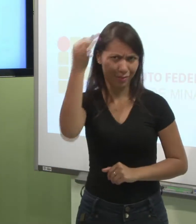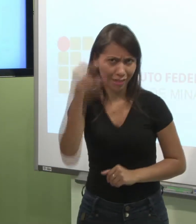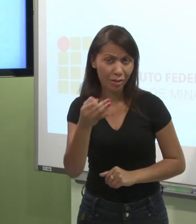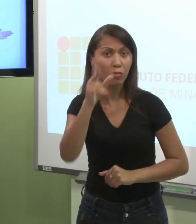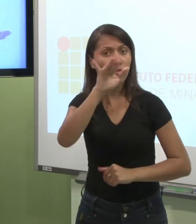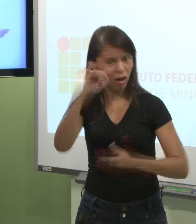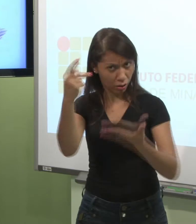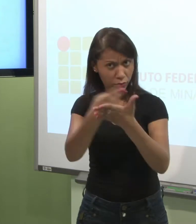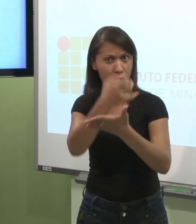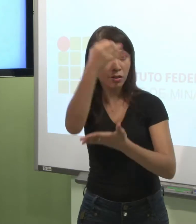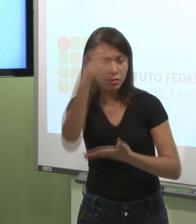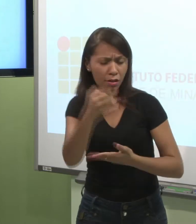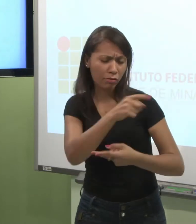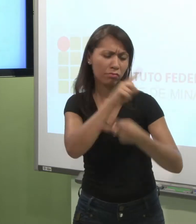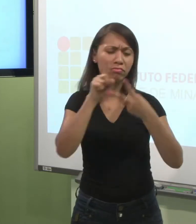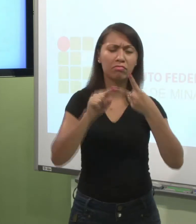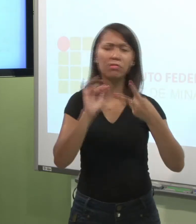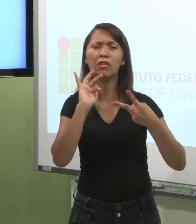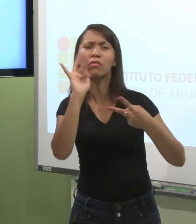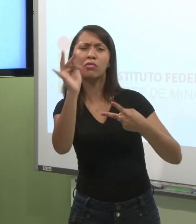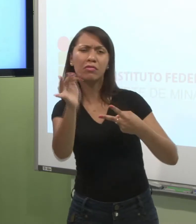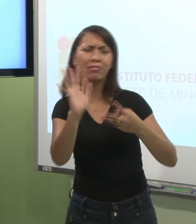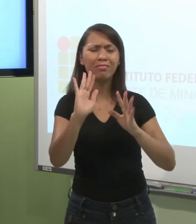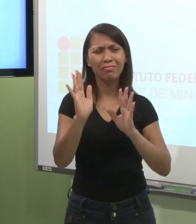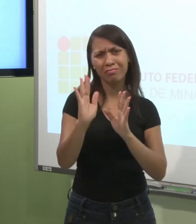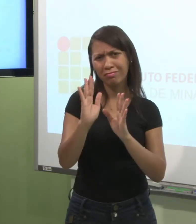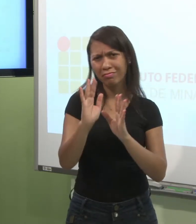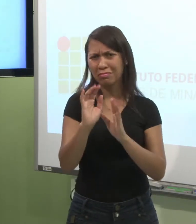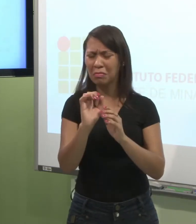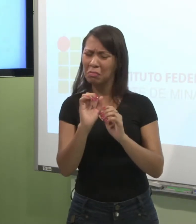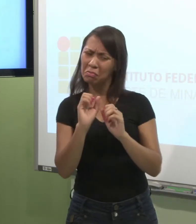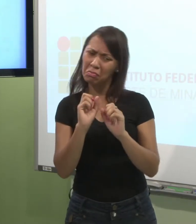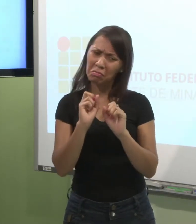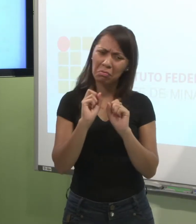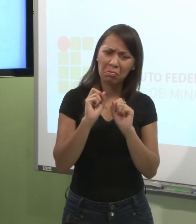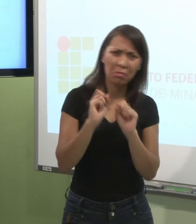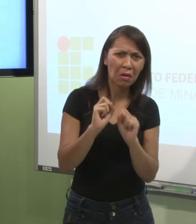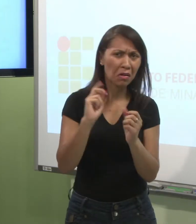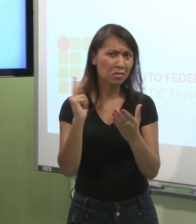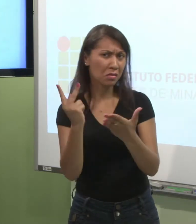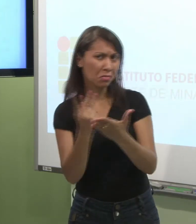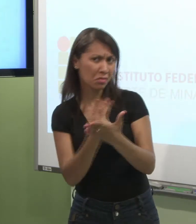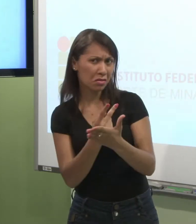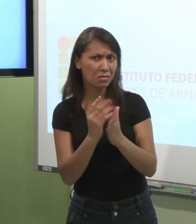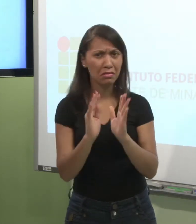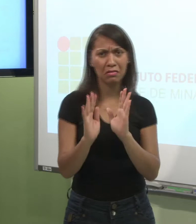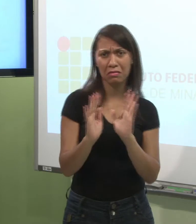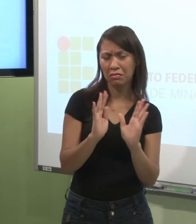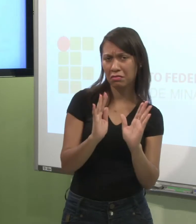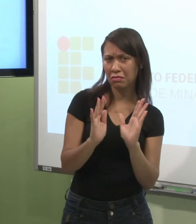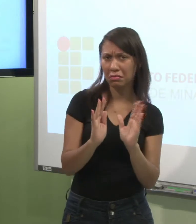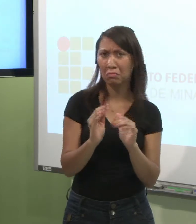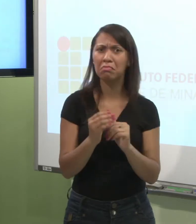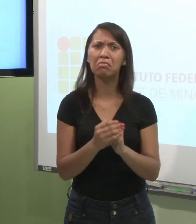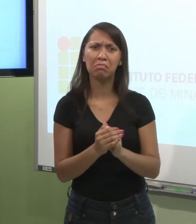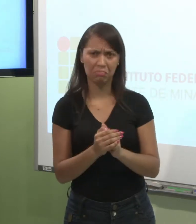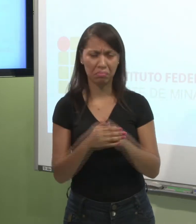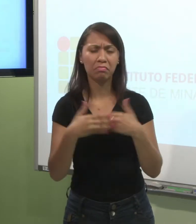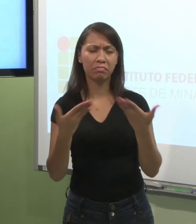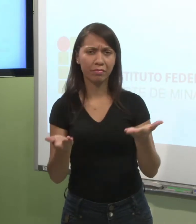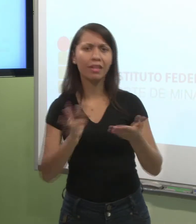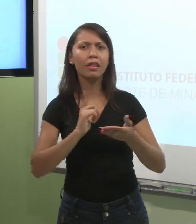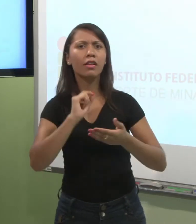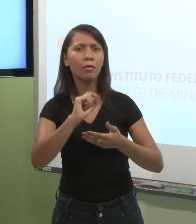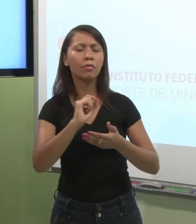vai acontecer no futuro. E um futuro dado como hipotético, poderia acontecer no futuro. A última das